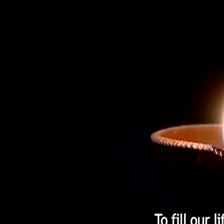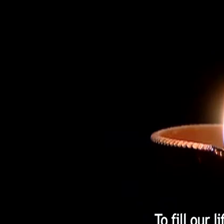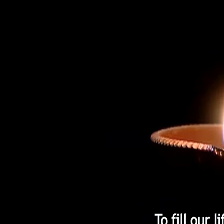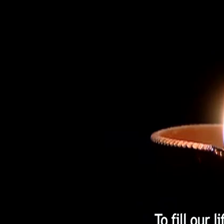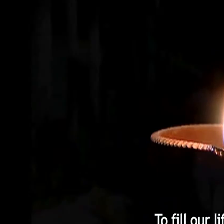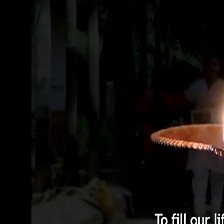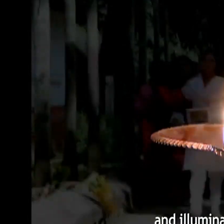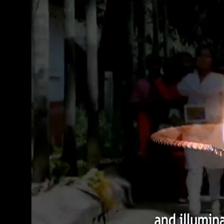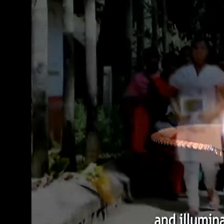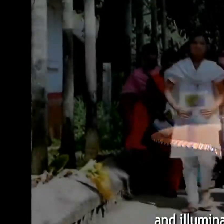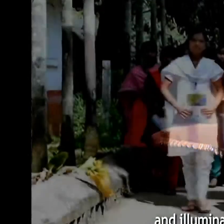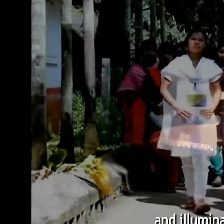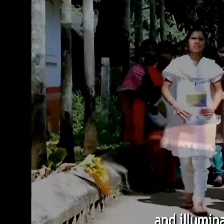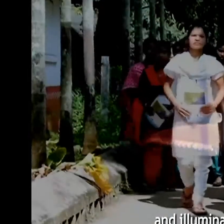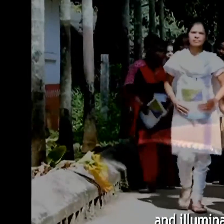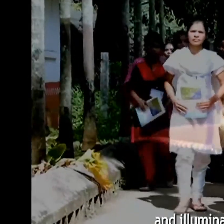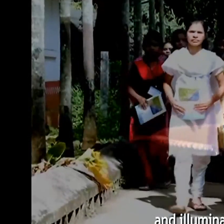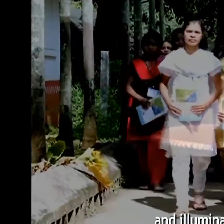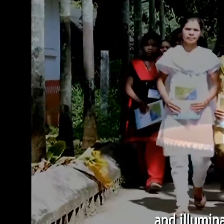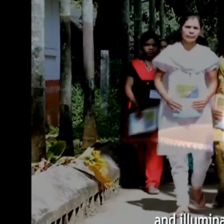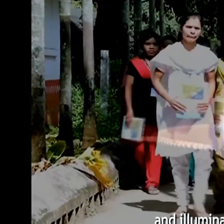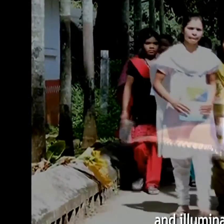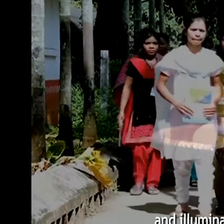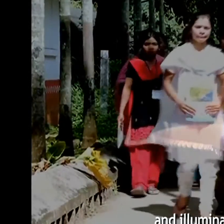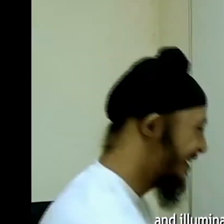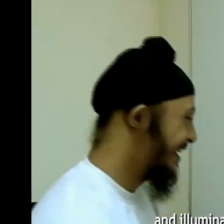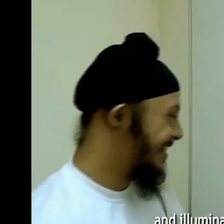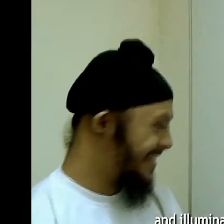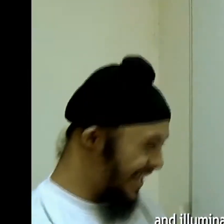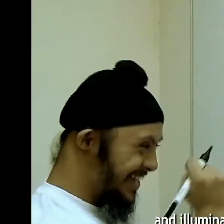प्रकाशित करने, राहों को आलोकित करने।